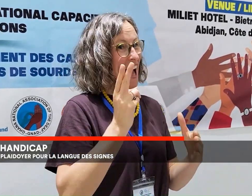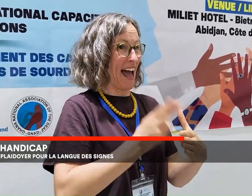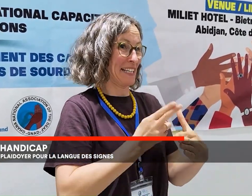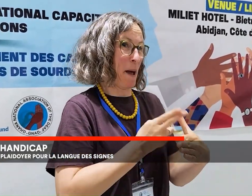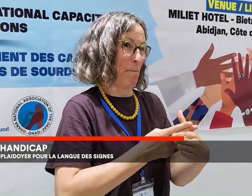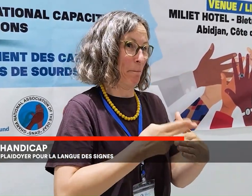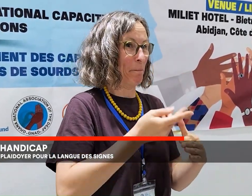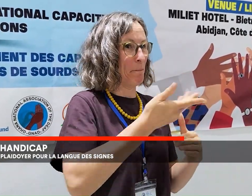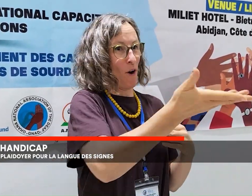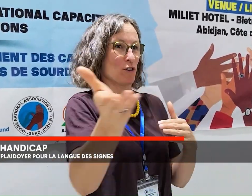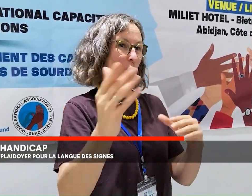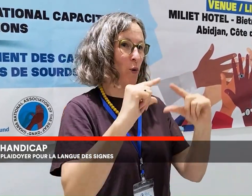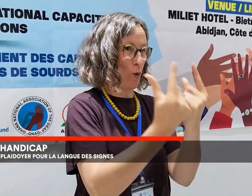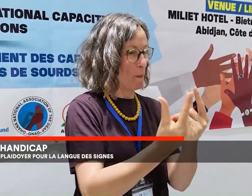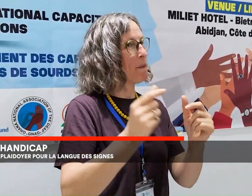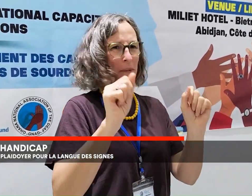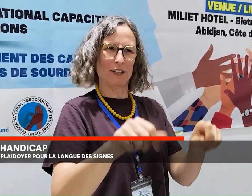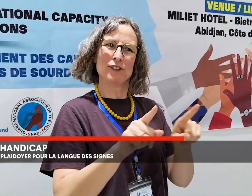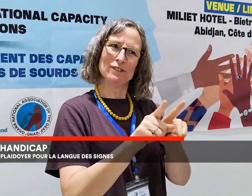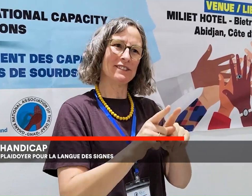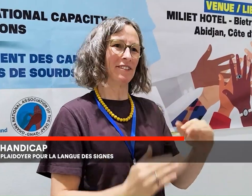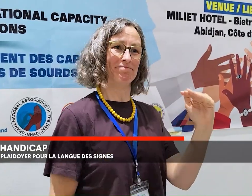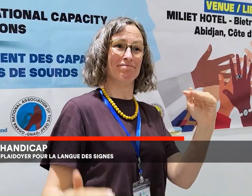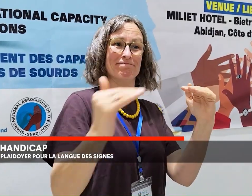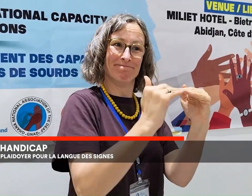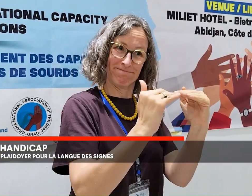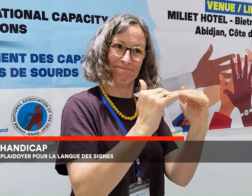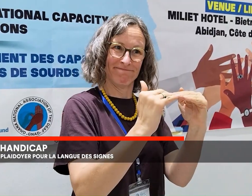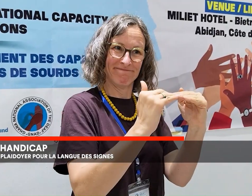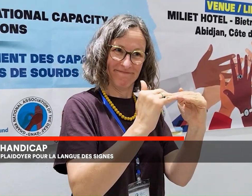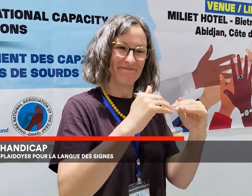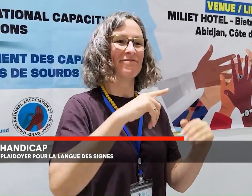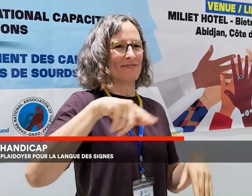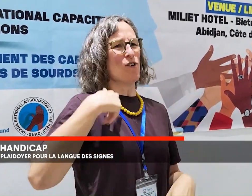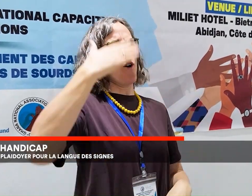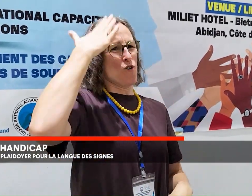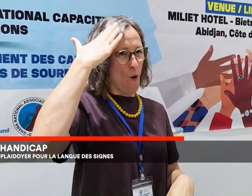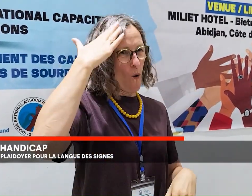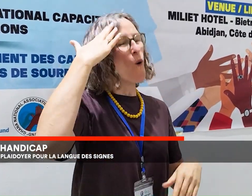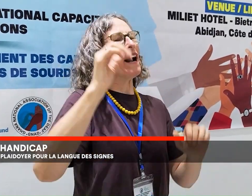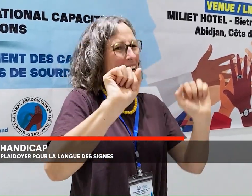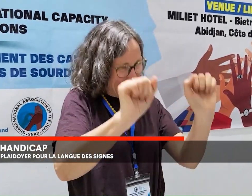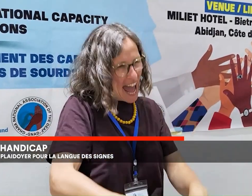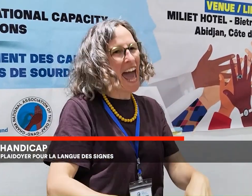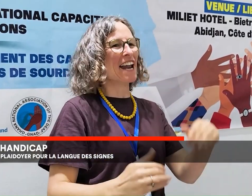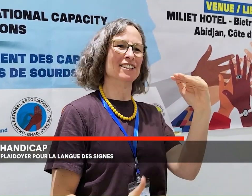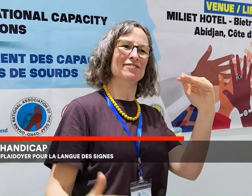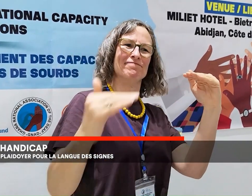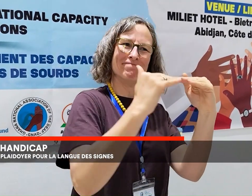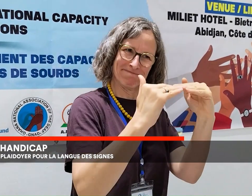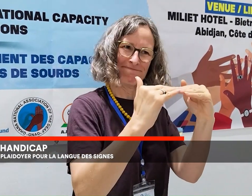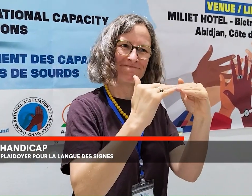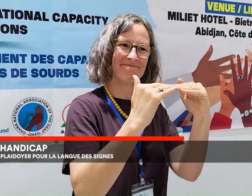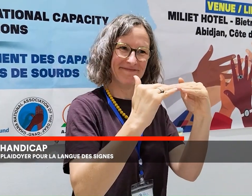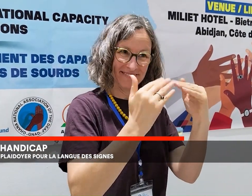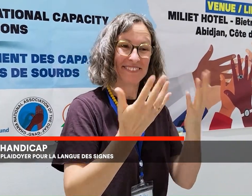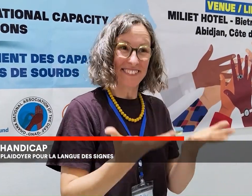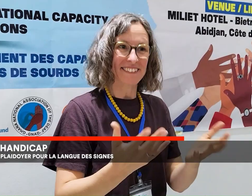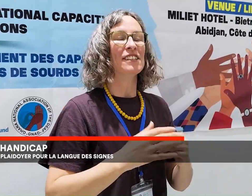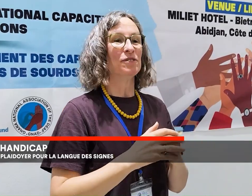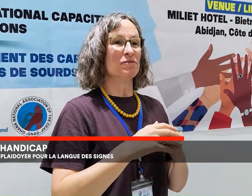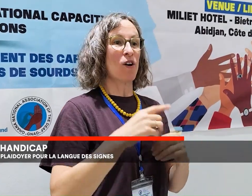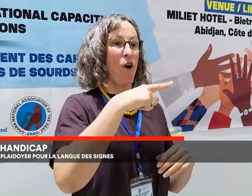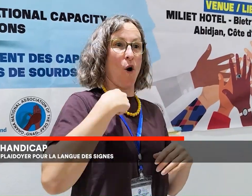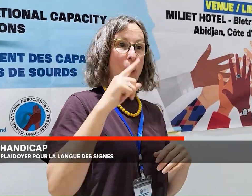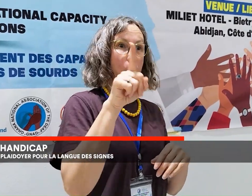et nous, au niveau du Danemark, nous voulons égaliser les chances dans tous les pays où il y a des